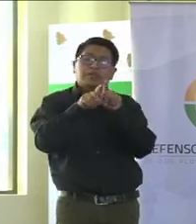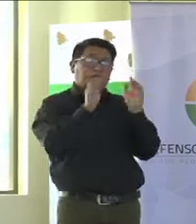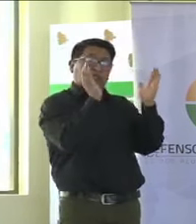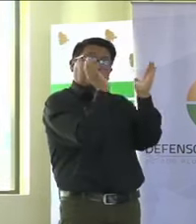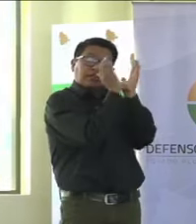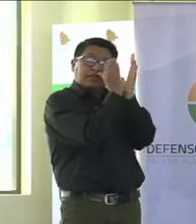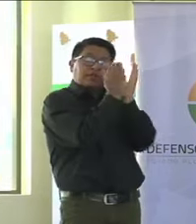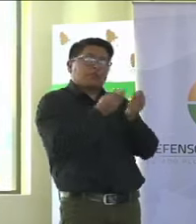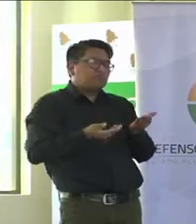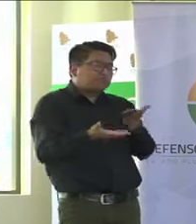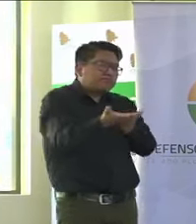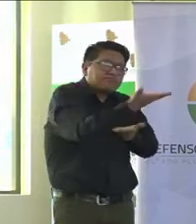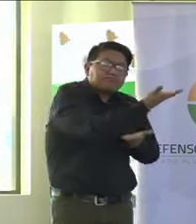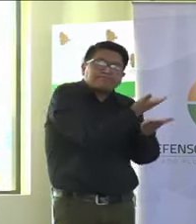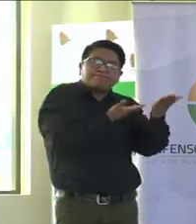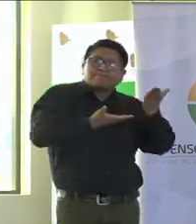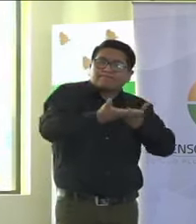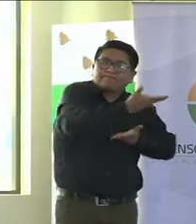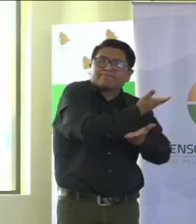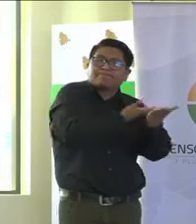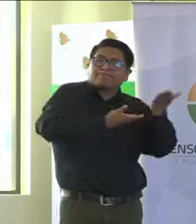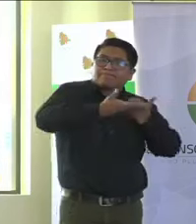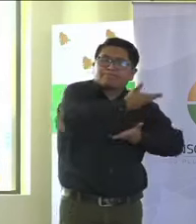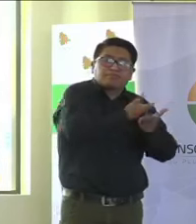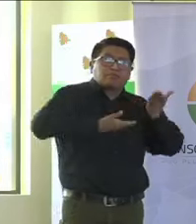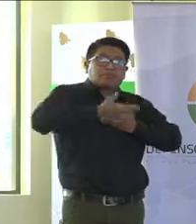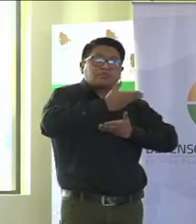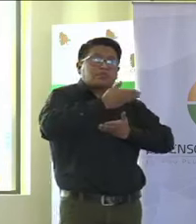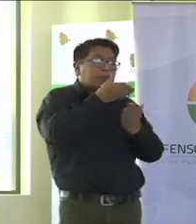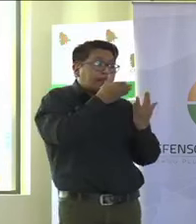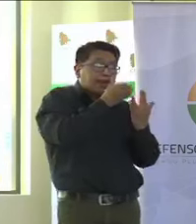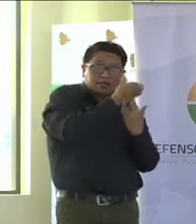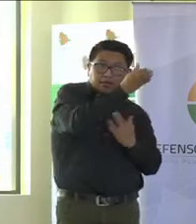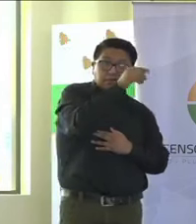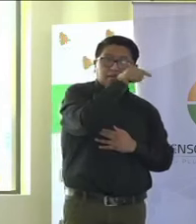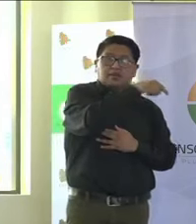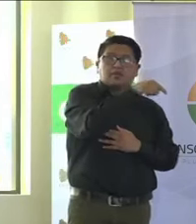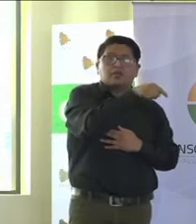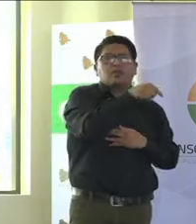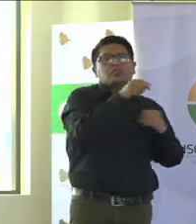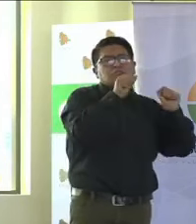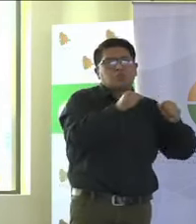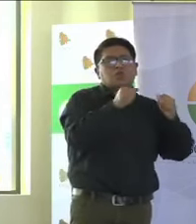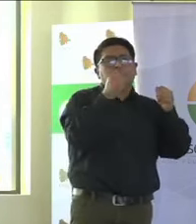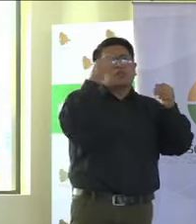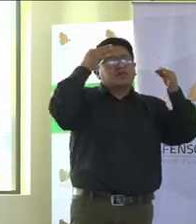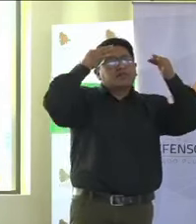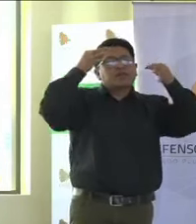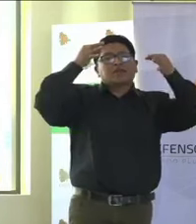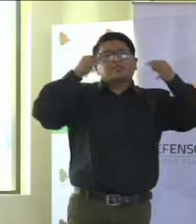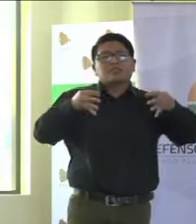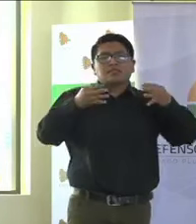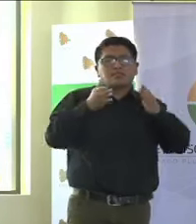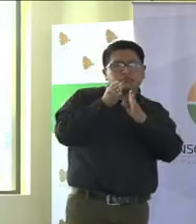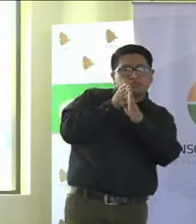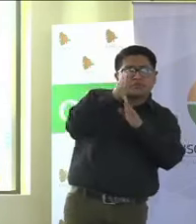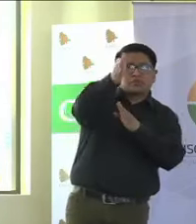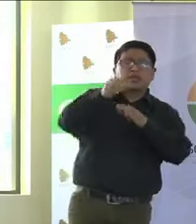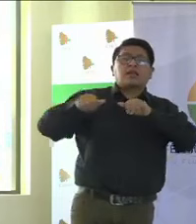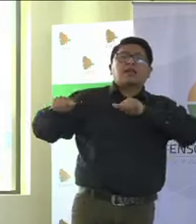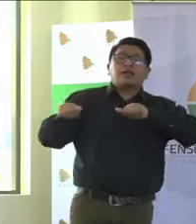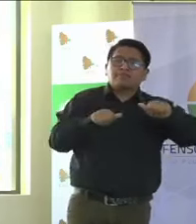Defensoría del Pueblo y que podamos a través de ellos pues determinar ciertas acciones que